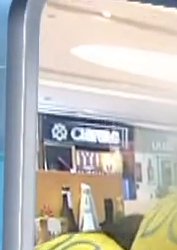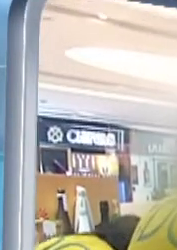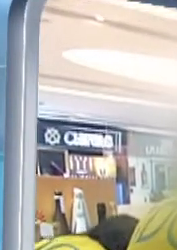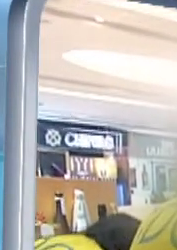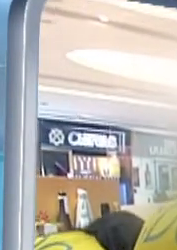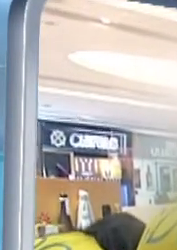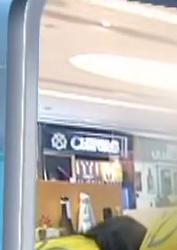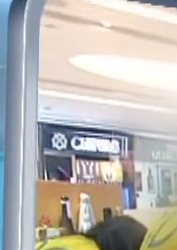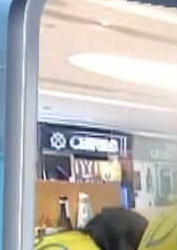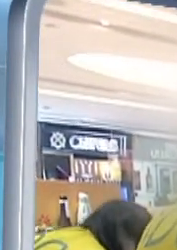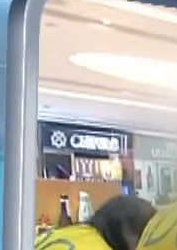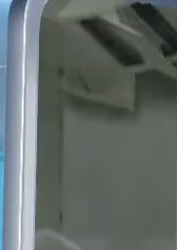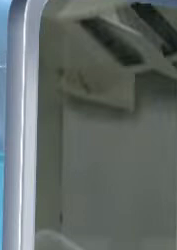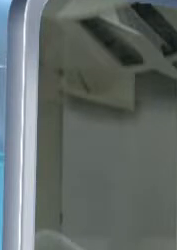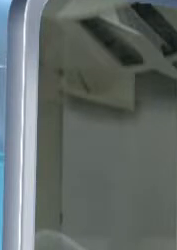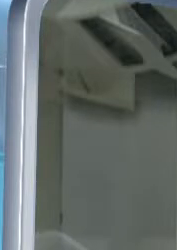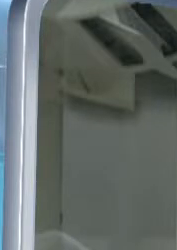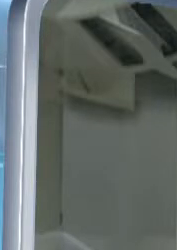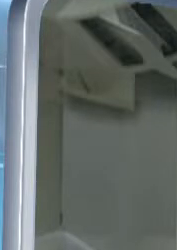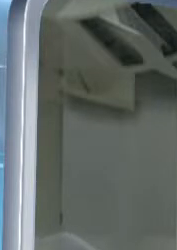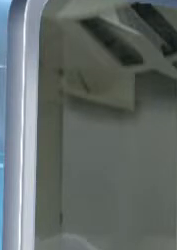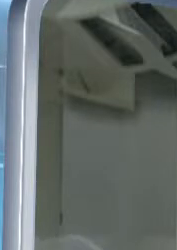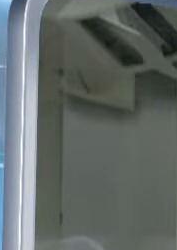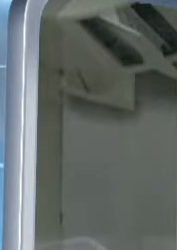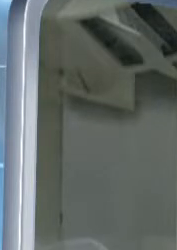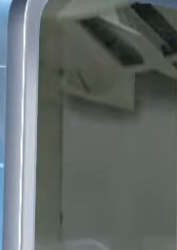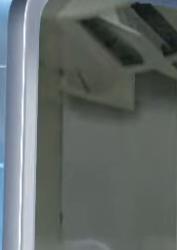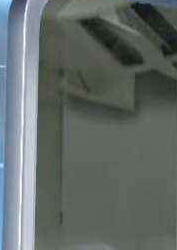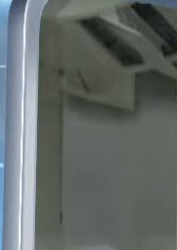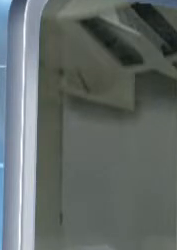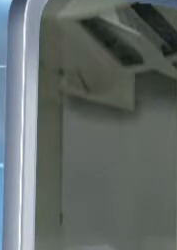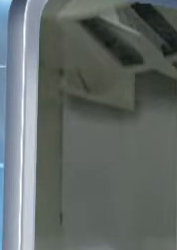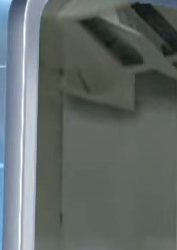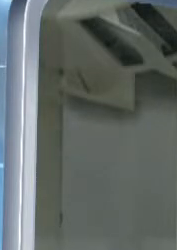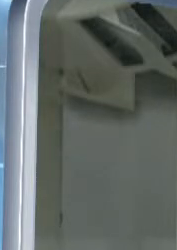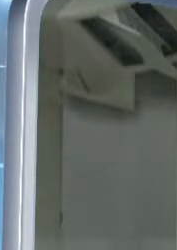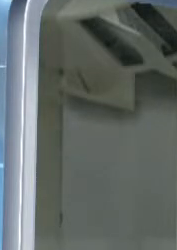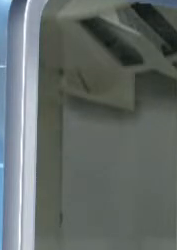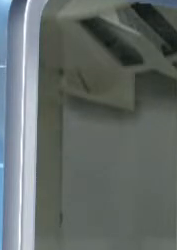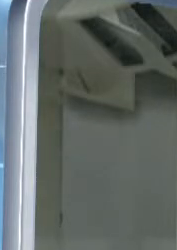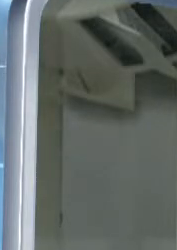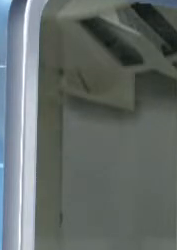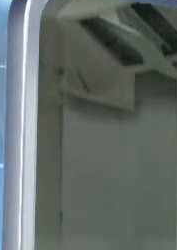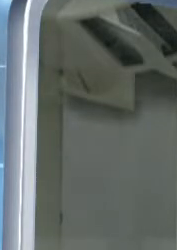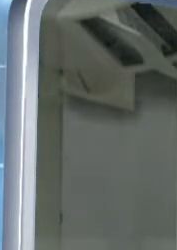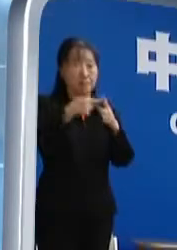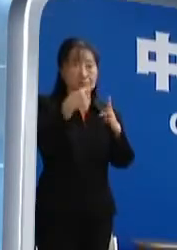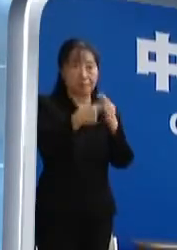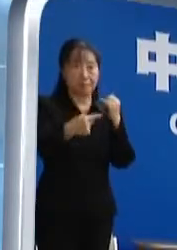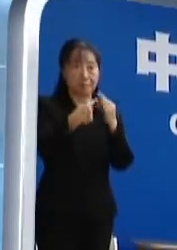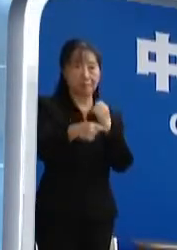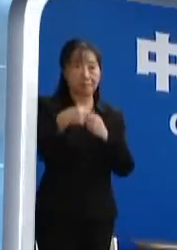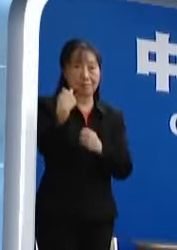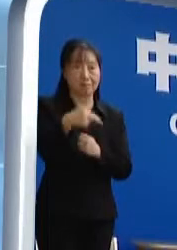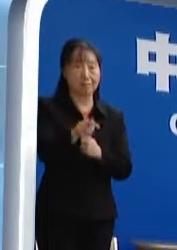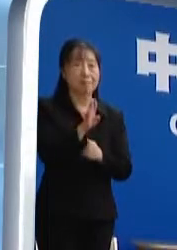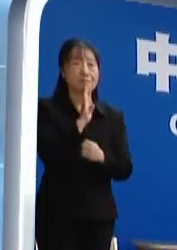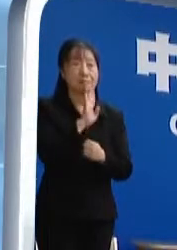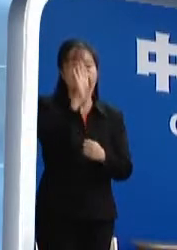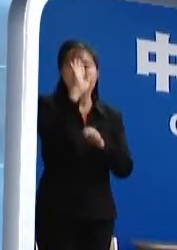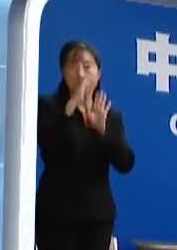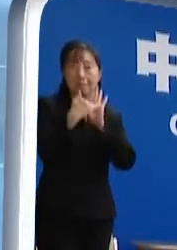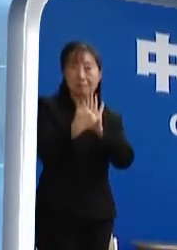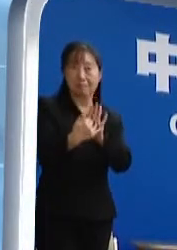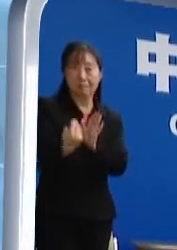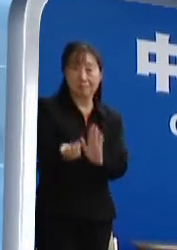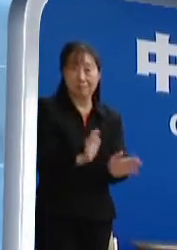理。另外，也从11月11号起重新开放引进移工。并且采两阶段专案引